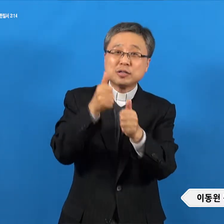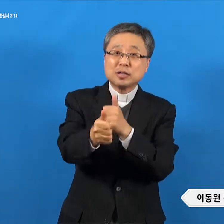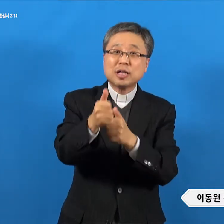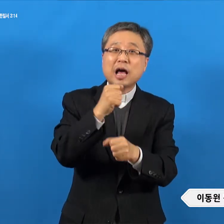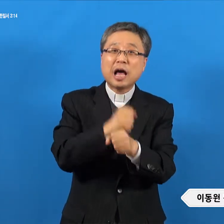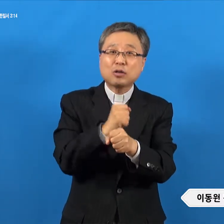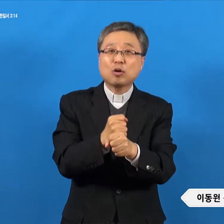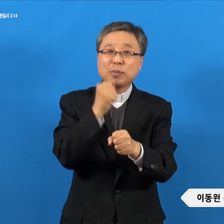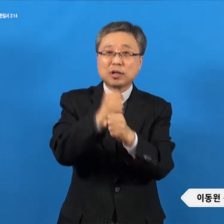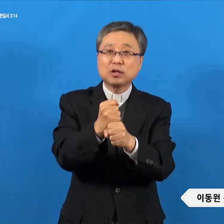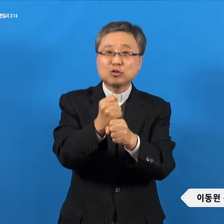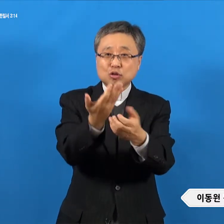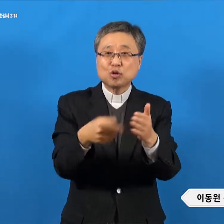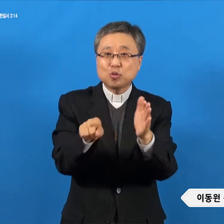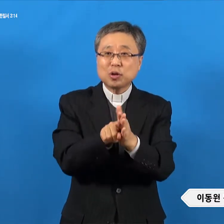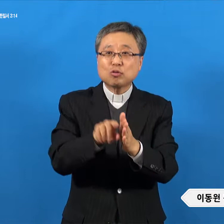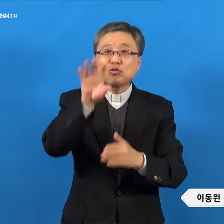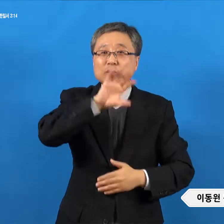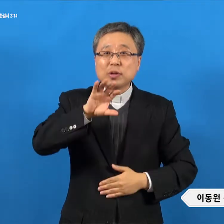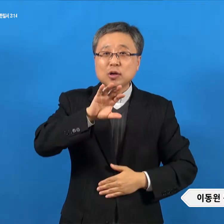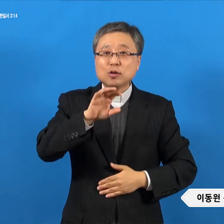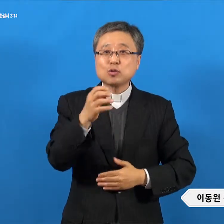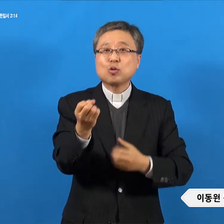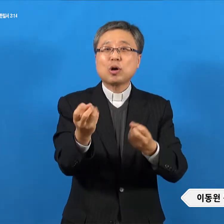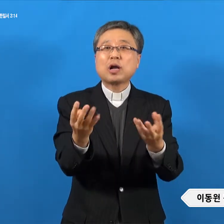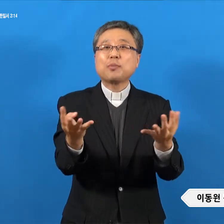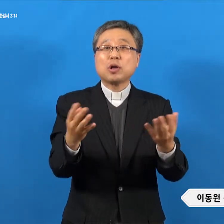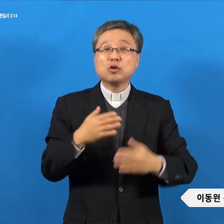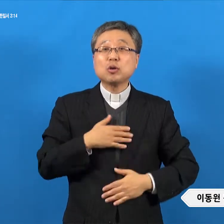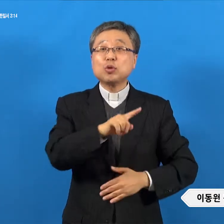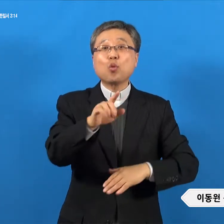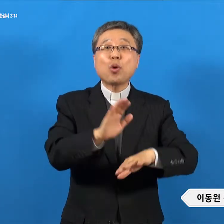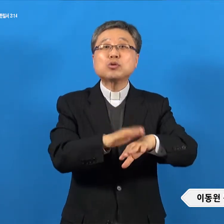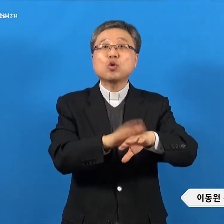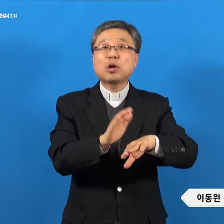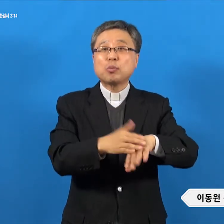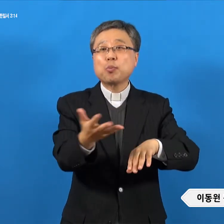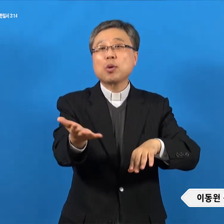훈련이었습니다. 손가락을 펴라고 그랬어요. 자, 여러분 다 왼손을 펴보세요. 한번 왼손을.